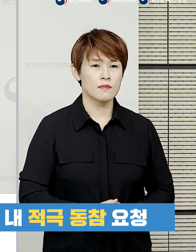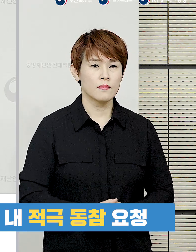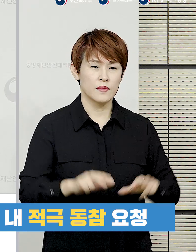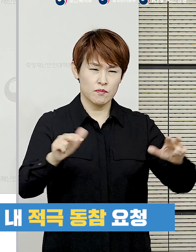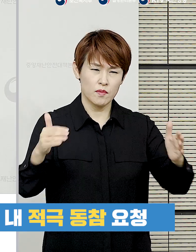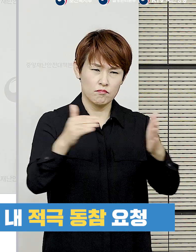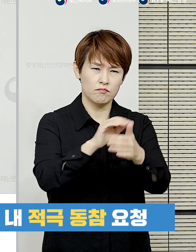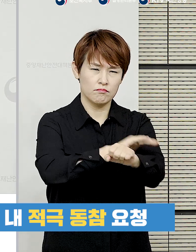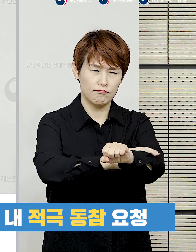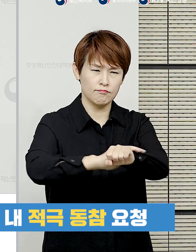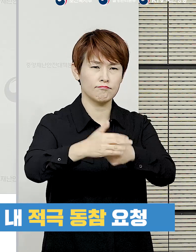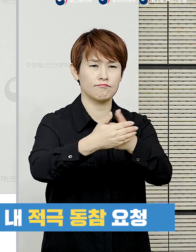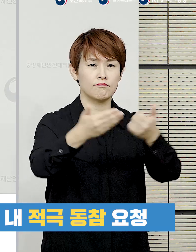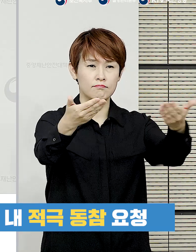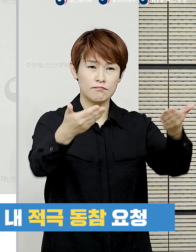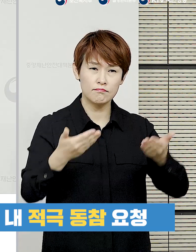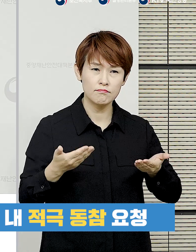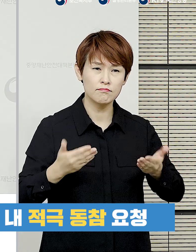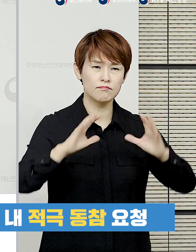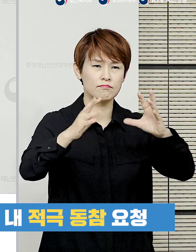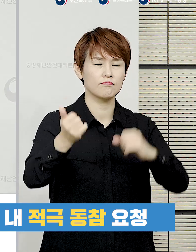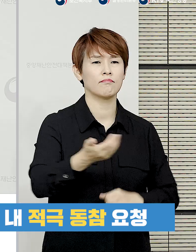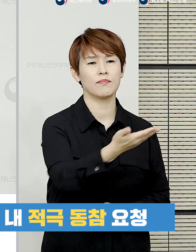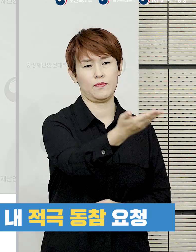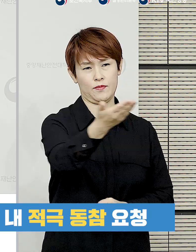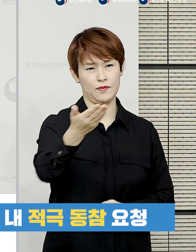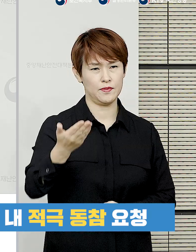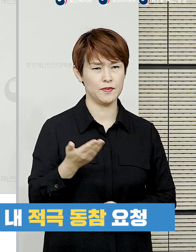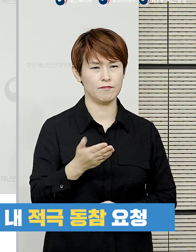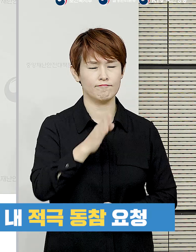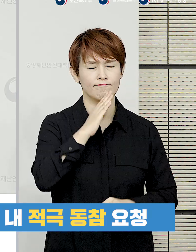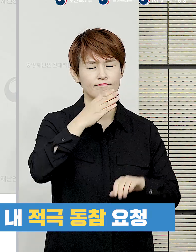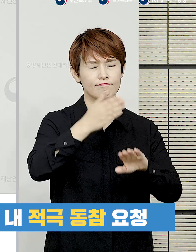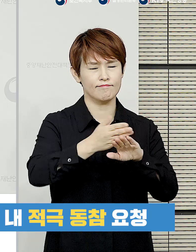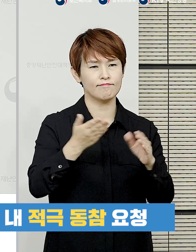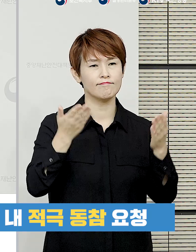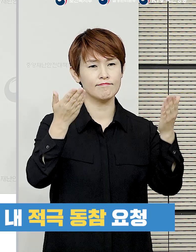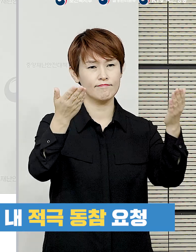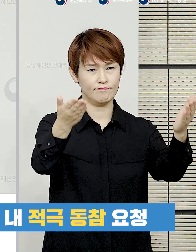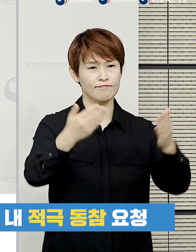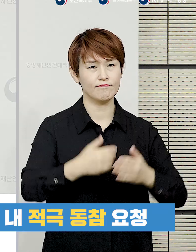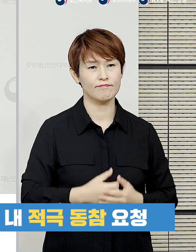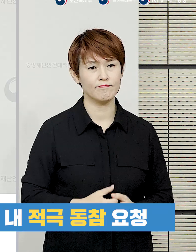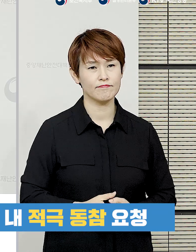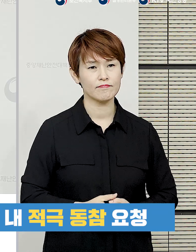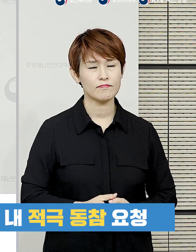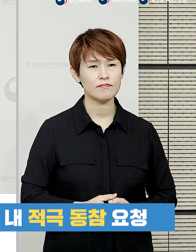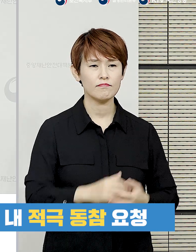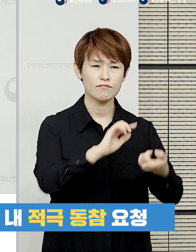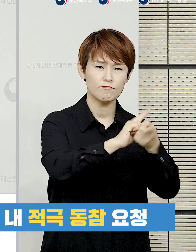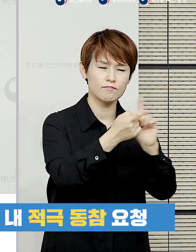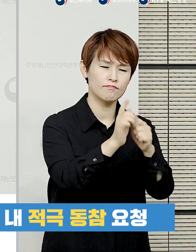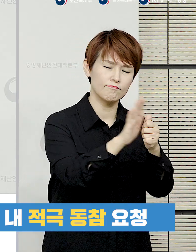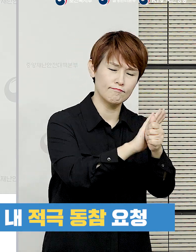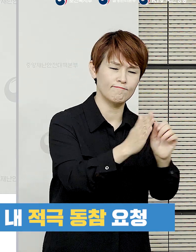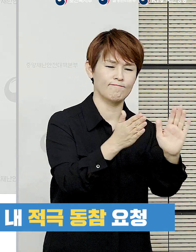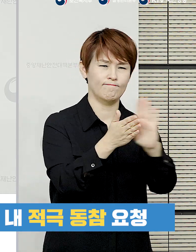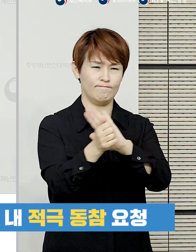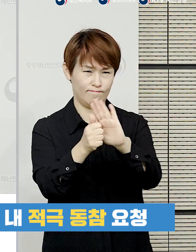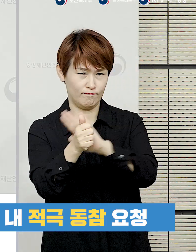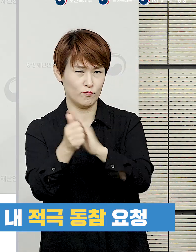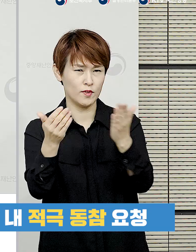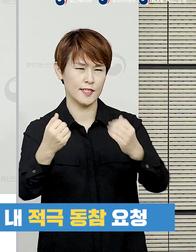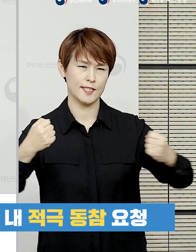지금까지 성숙한 시민의식을 보여주고 계신 국민 여러분들께 깊은 감사의 말씀을 드리고 서로를 위로하고 조금 더 힘을